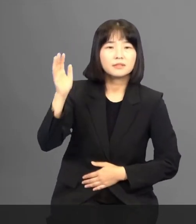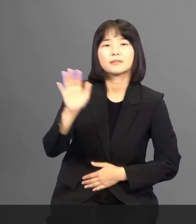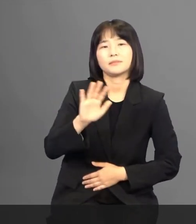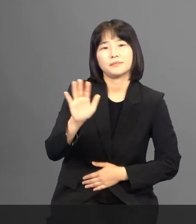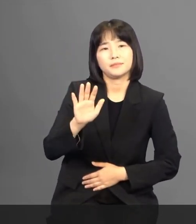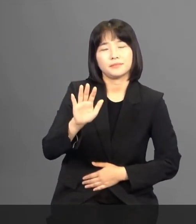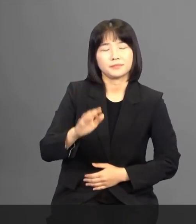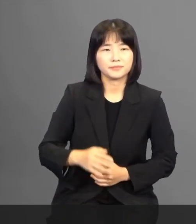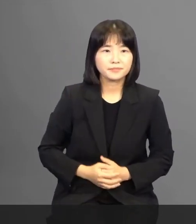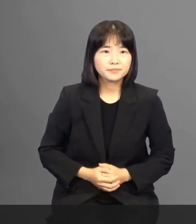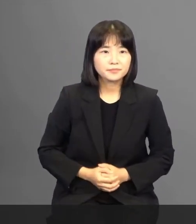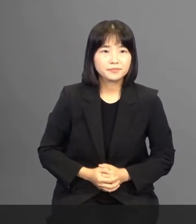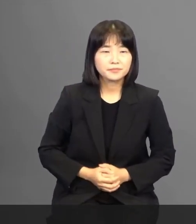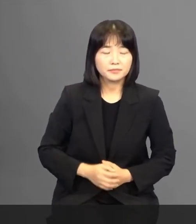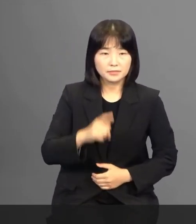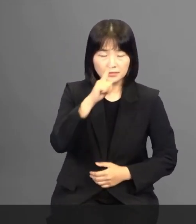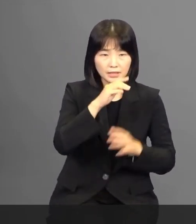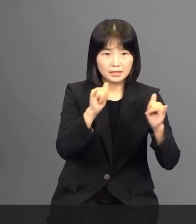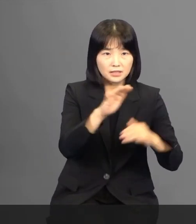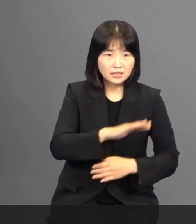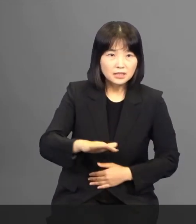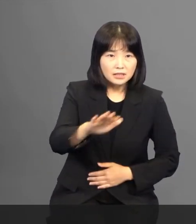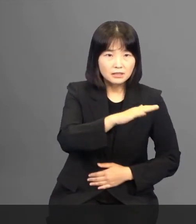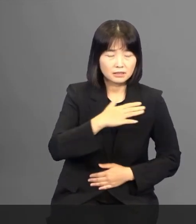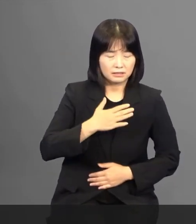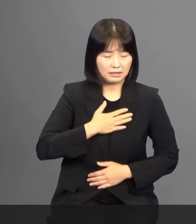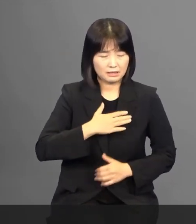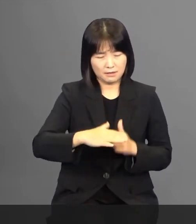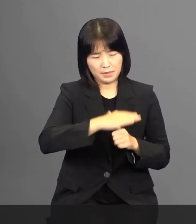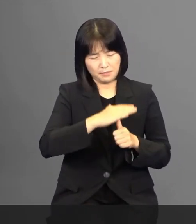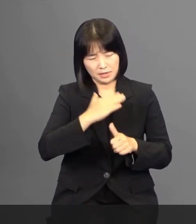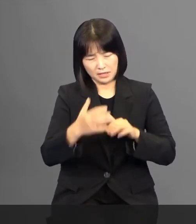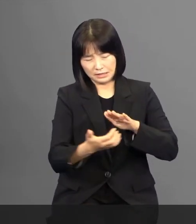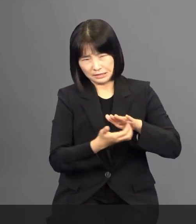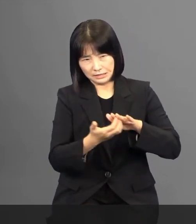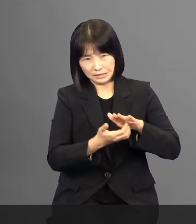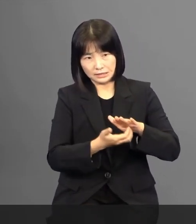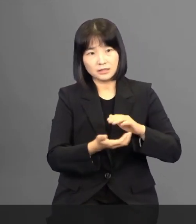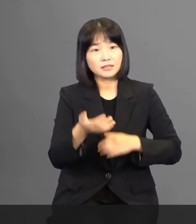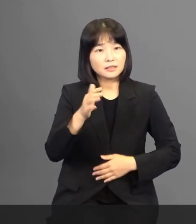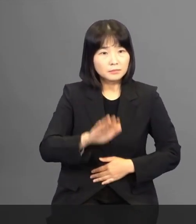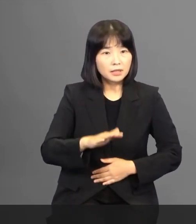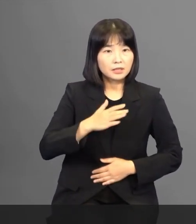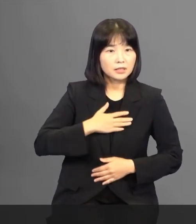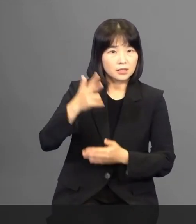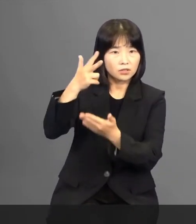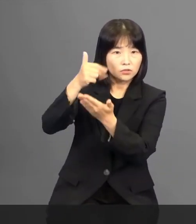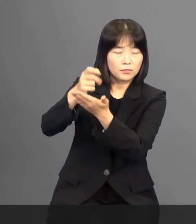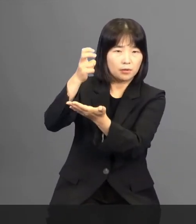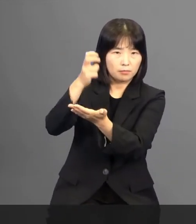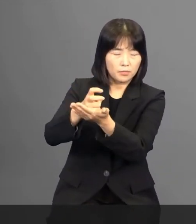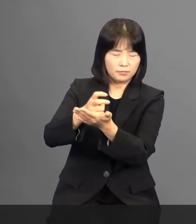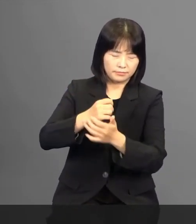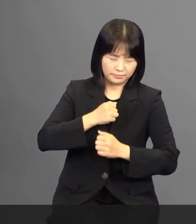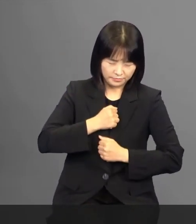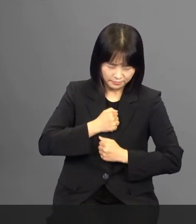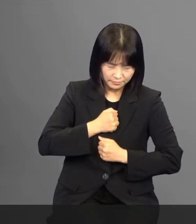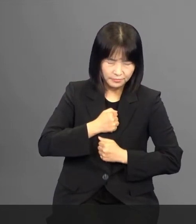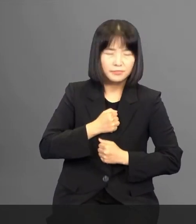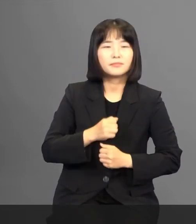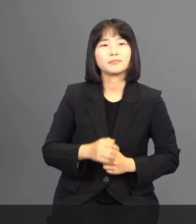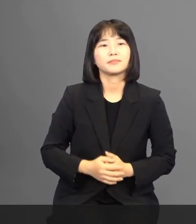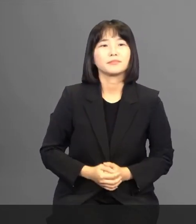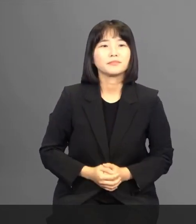법을 잊지는 않습니다. 악인들은 내 앞에다가 올무를 놓지만 나는 주님의 법도를